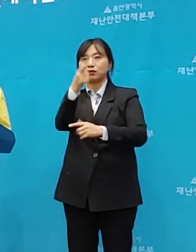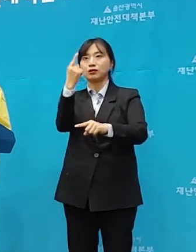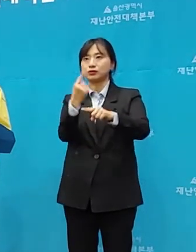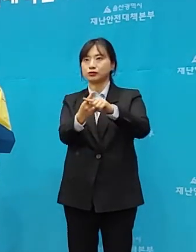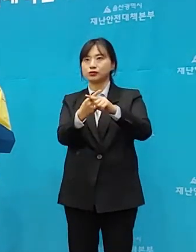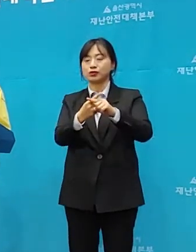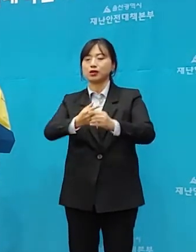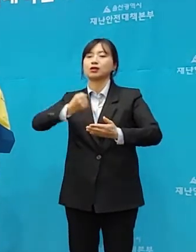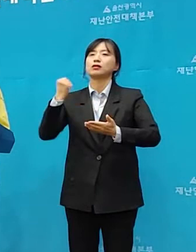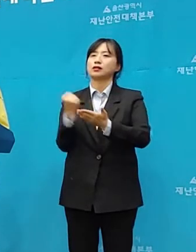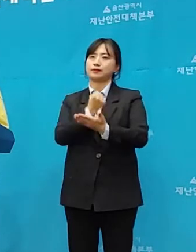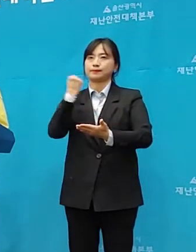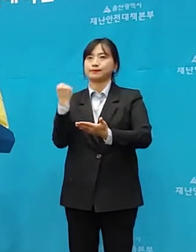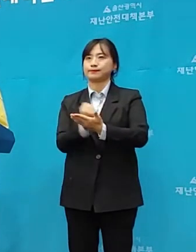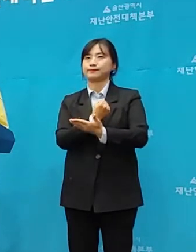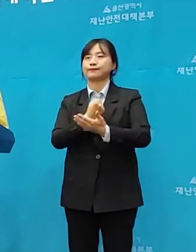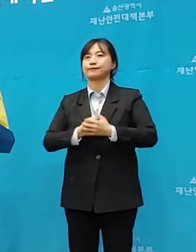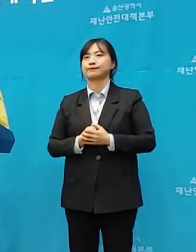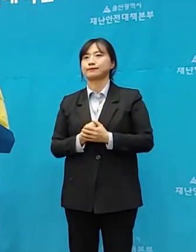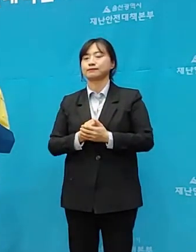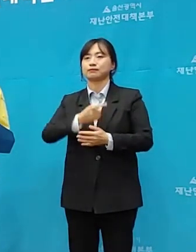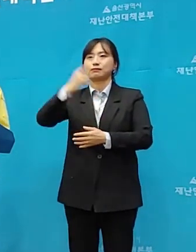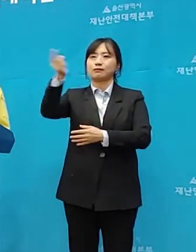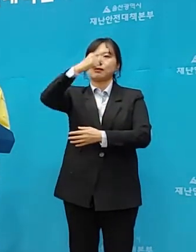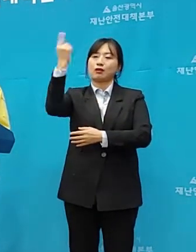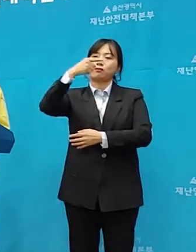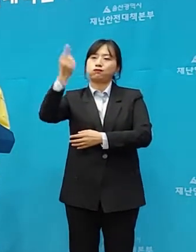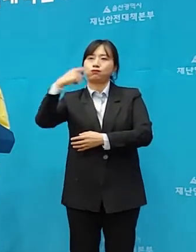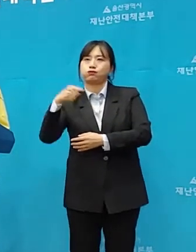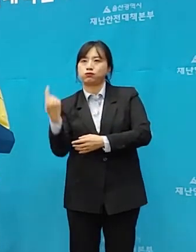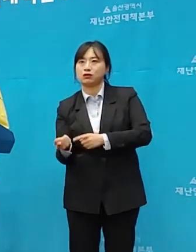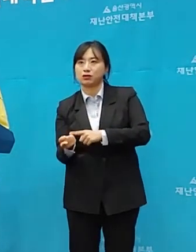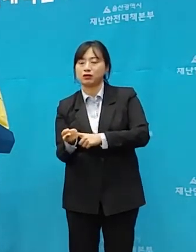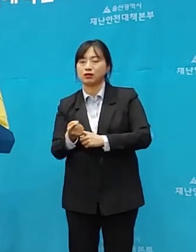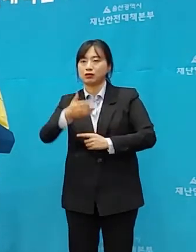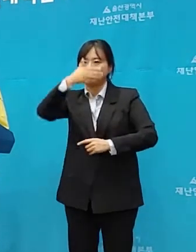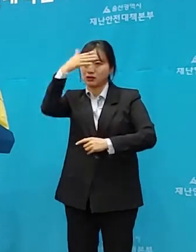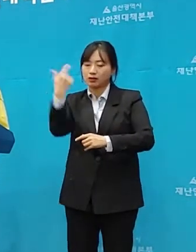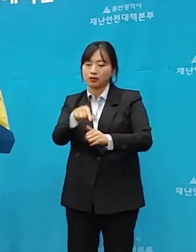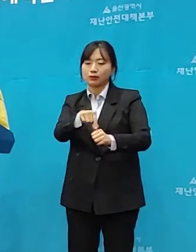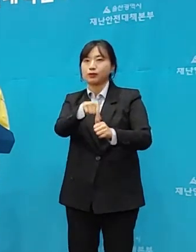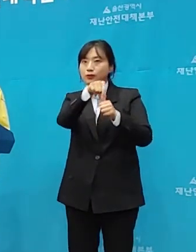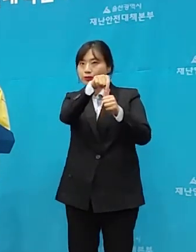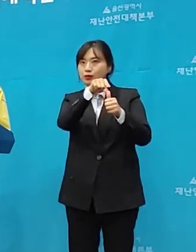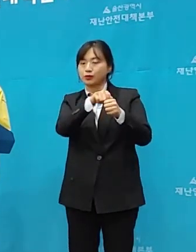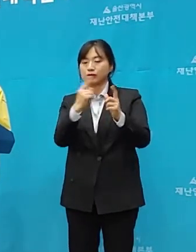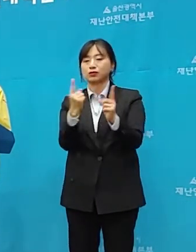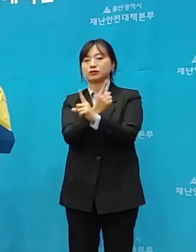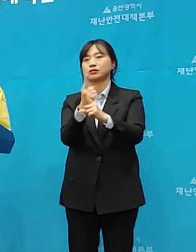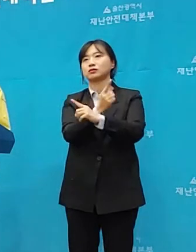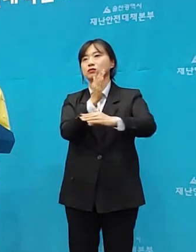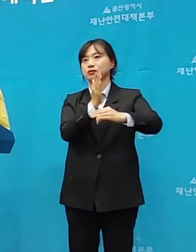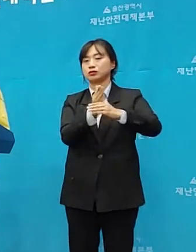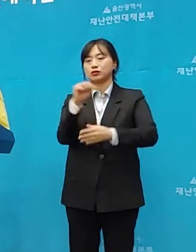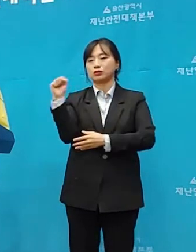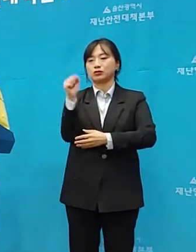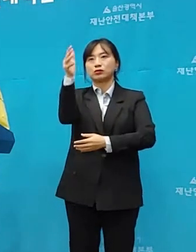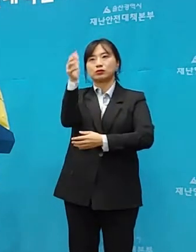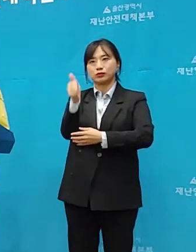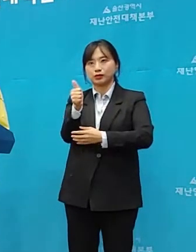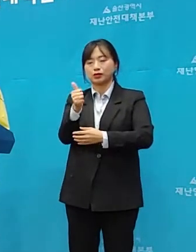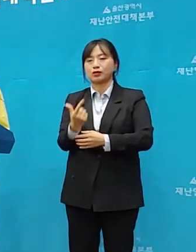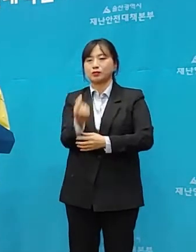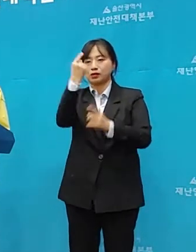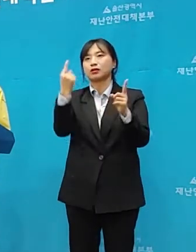중 안타깝게 추락한 헬기에서 구사일생으로 구조되어 치료 중인 기장님의